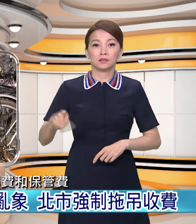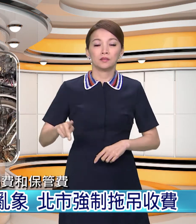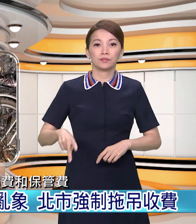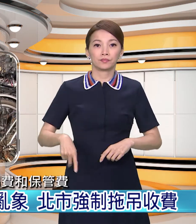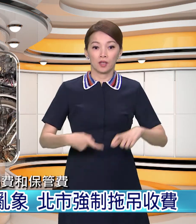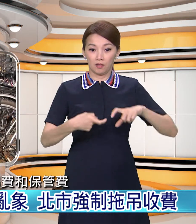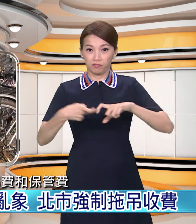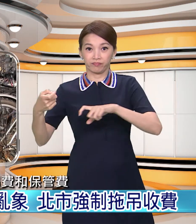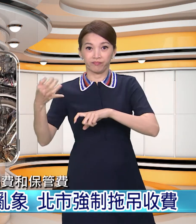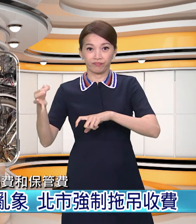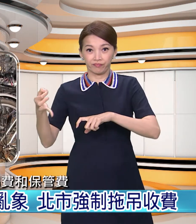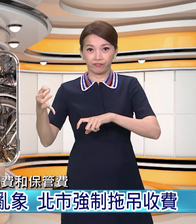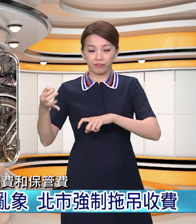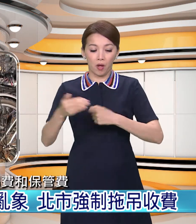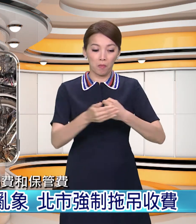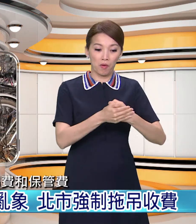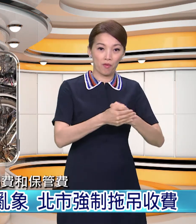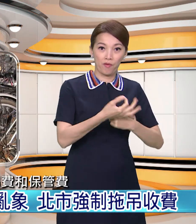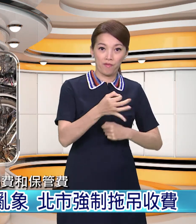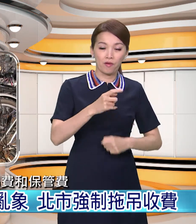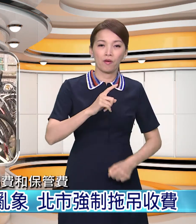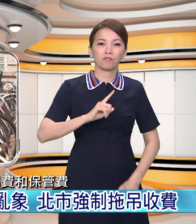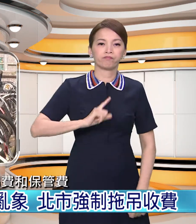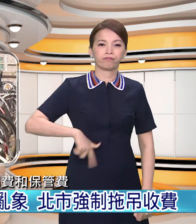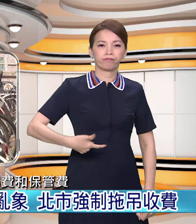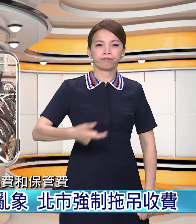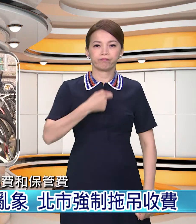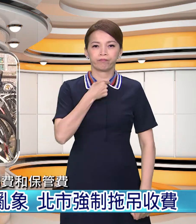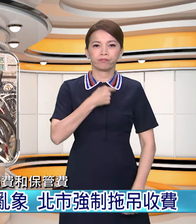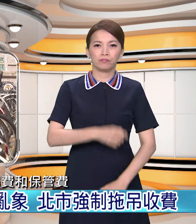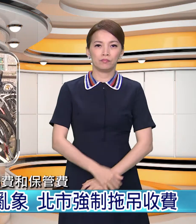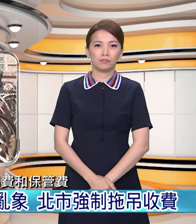外还要再加收脱掉费以及保管费。